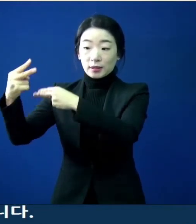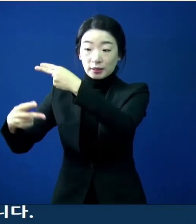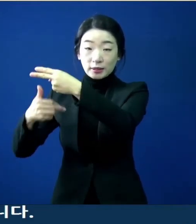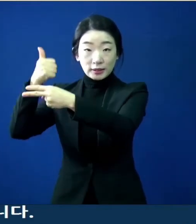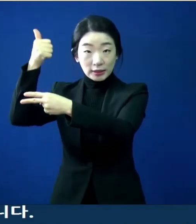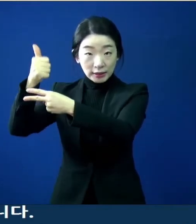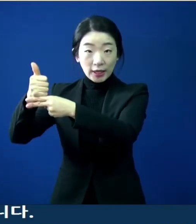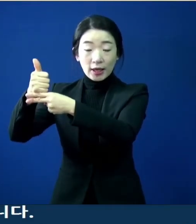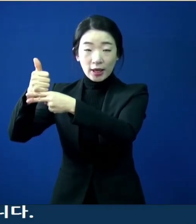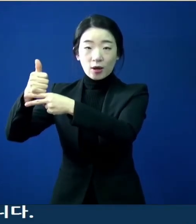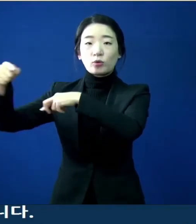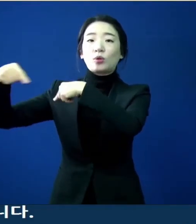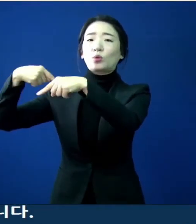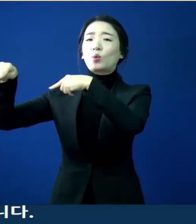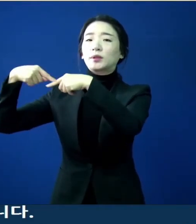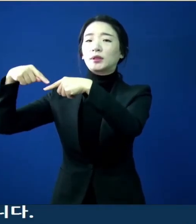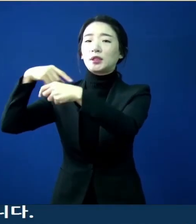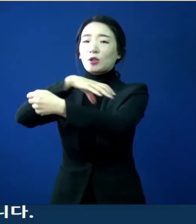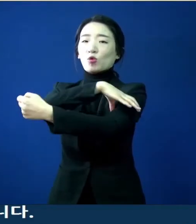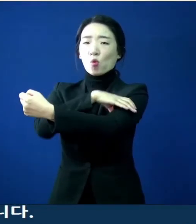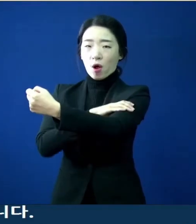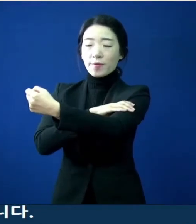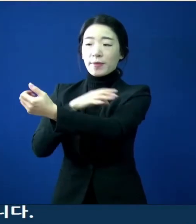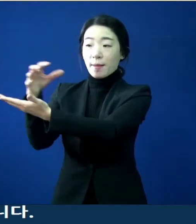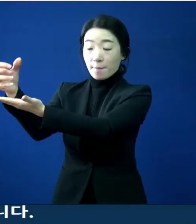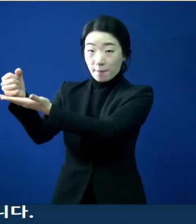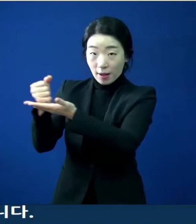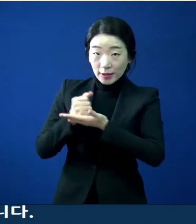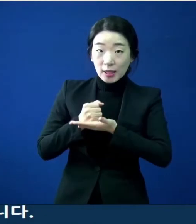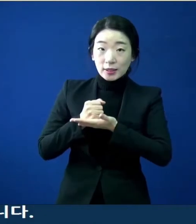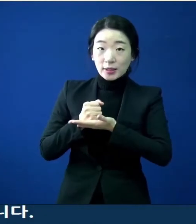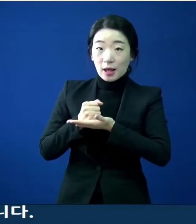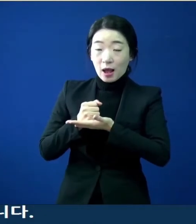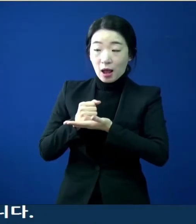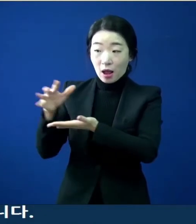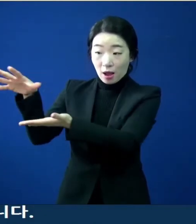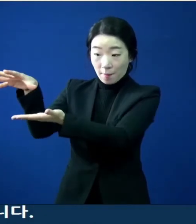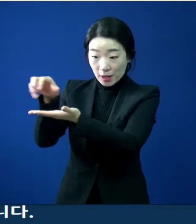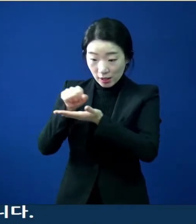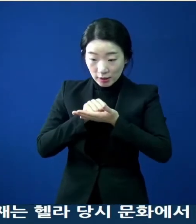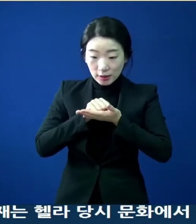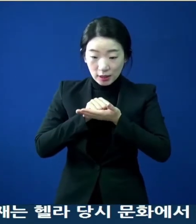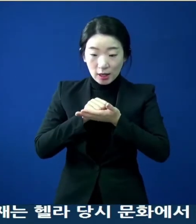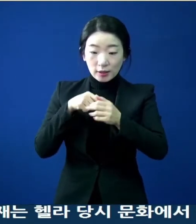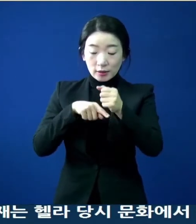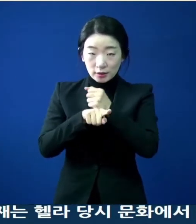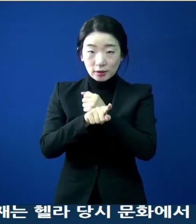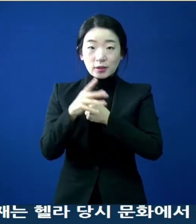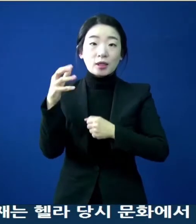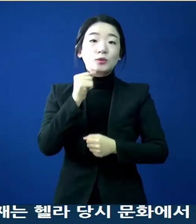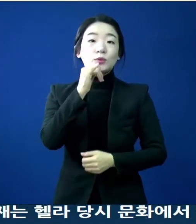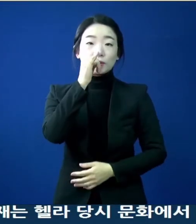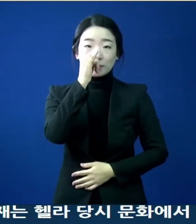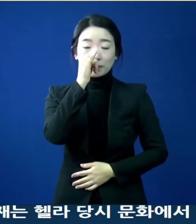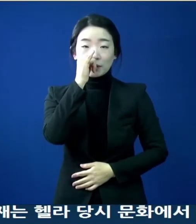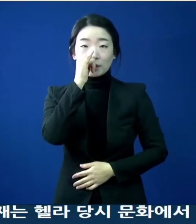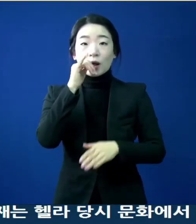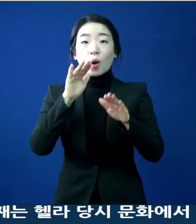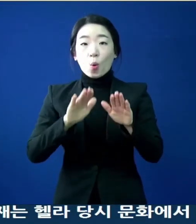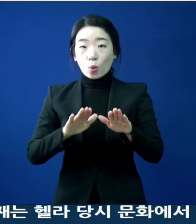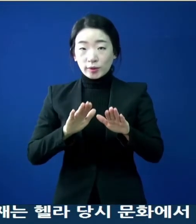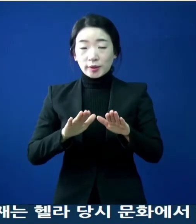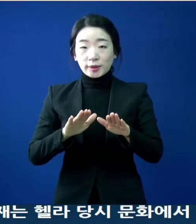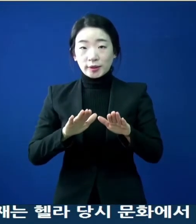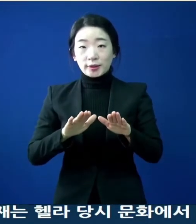그 아래 자기 자신을 온전하게 두다, 이런 뜻입니다. 그런 의미에서 오늘 본문과 가장